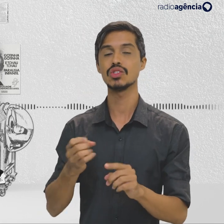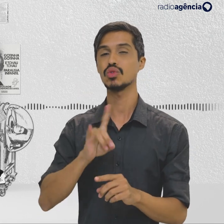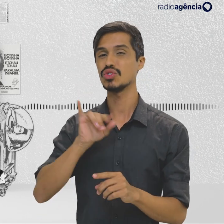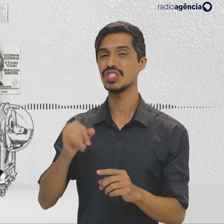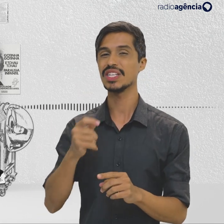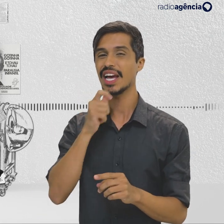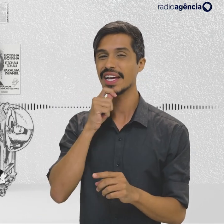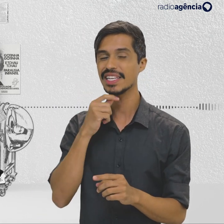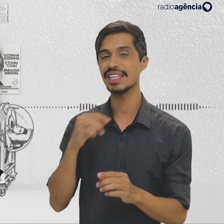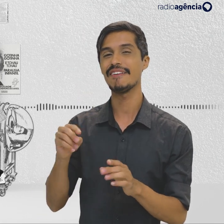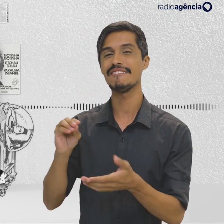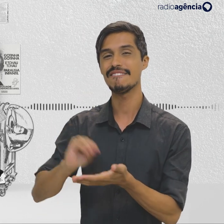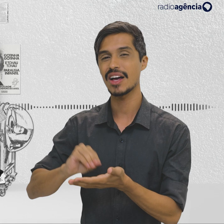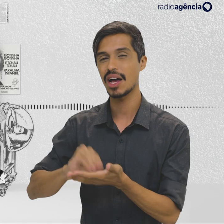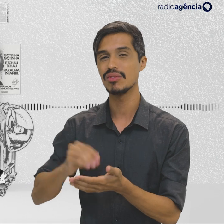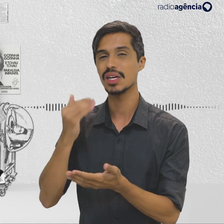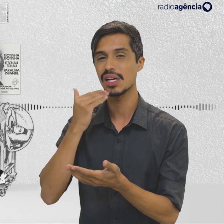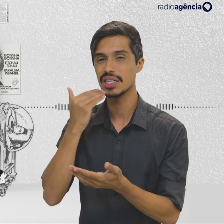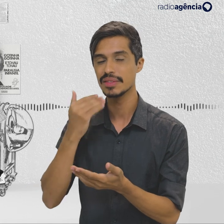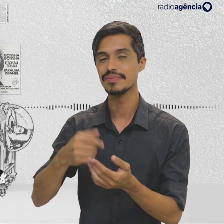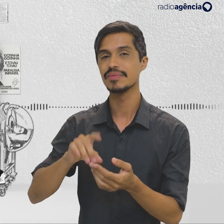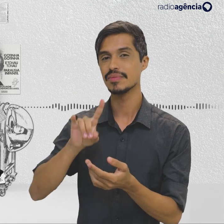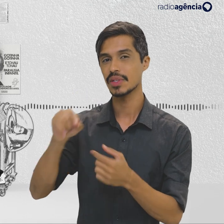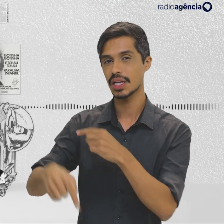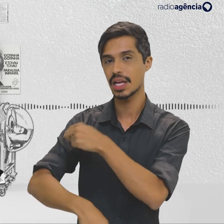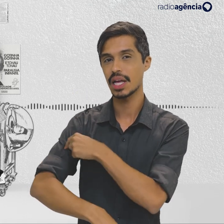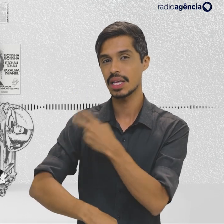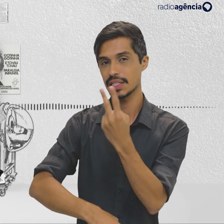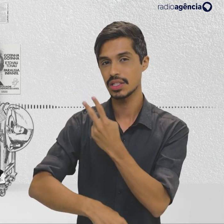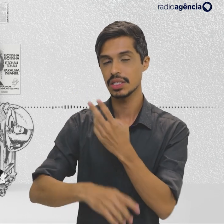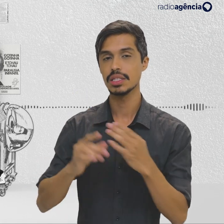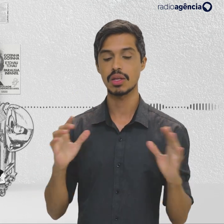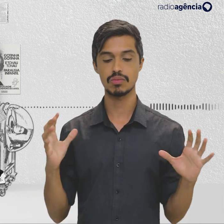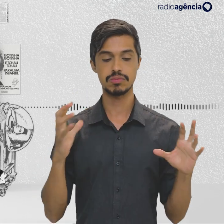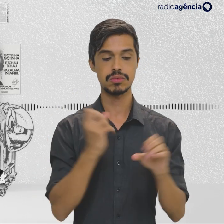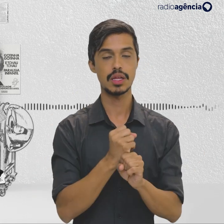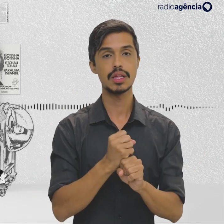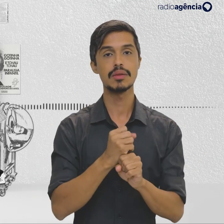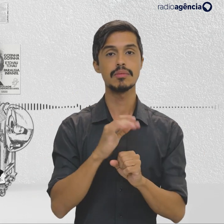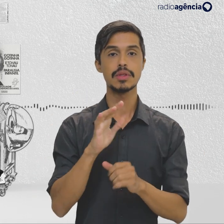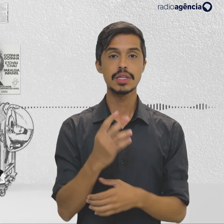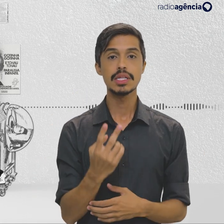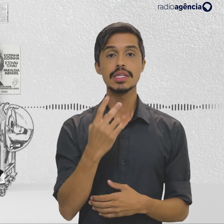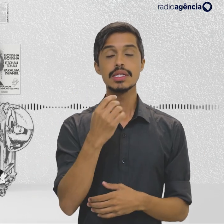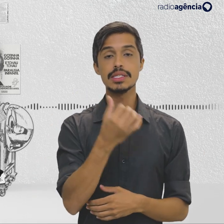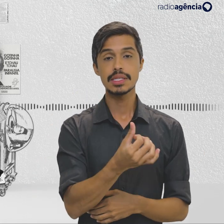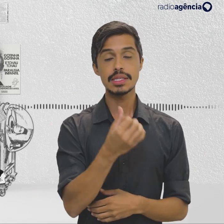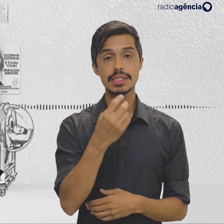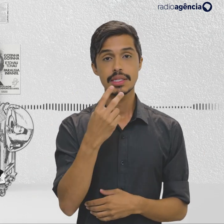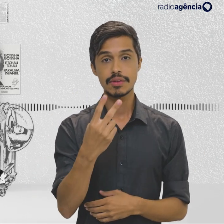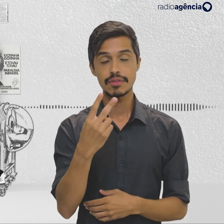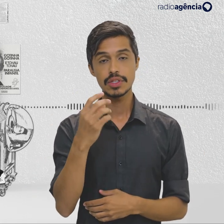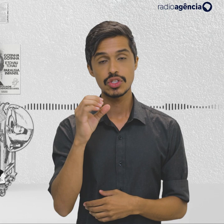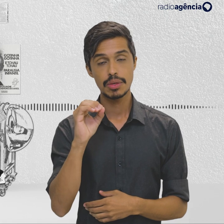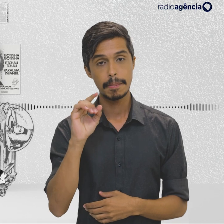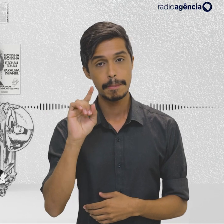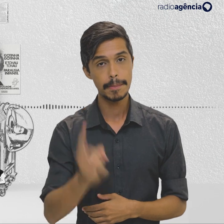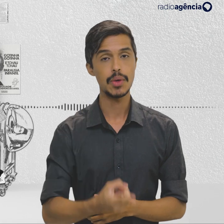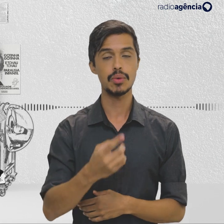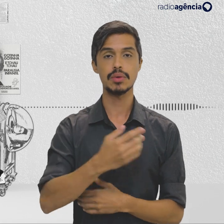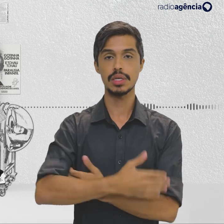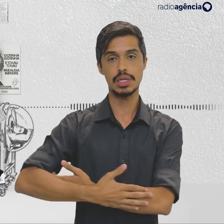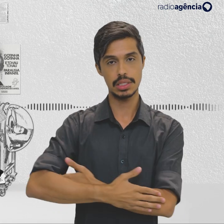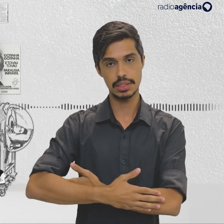vacinação incompleta esse número em 2022 chega a 620.000